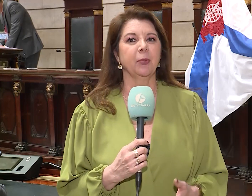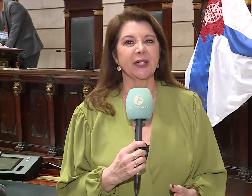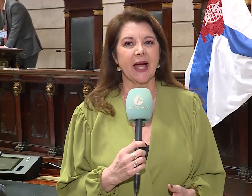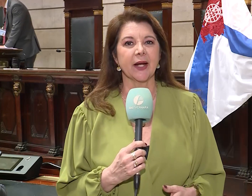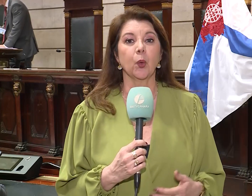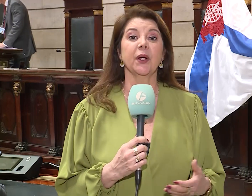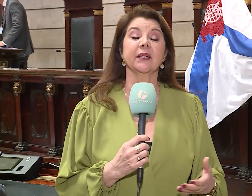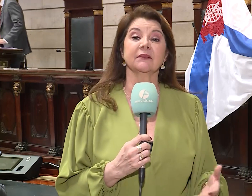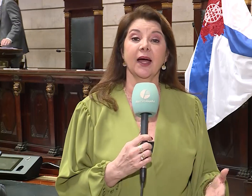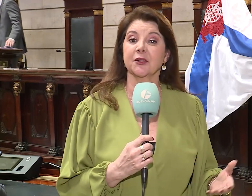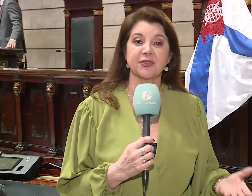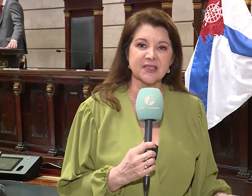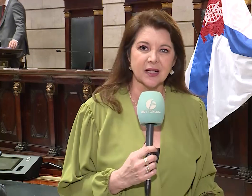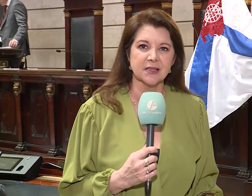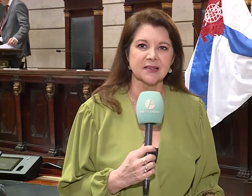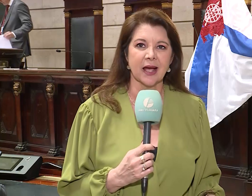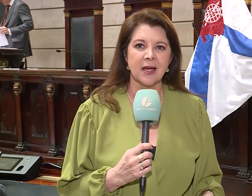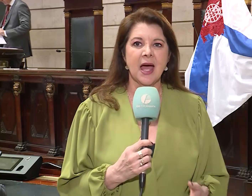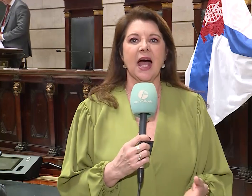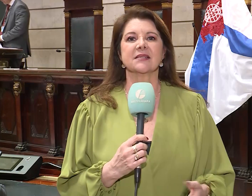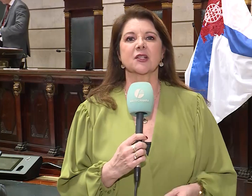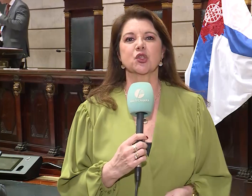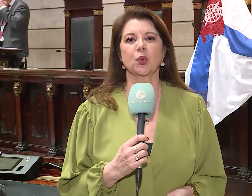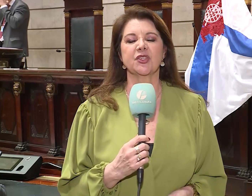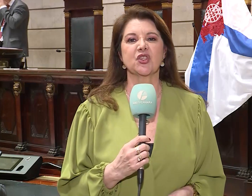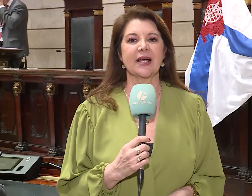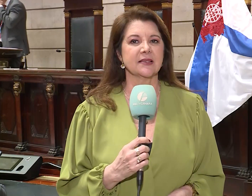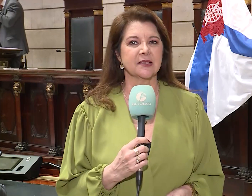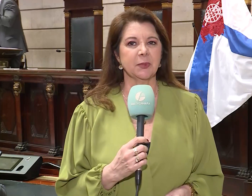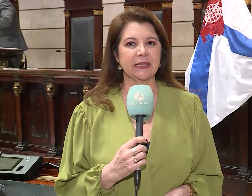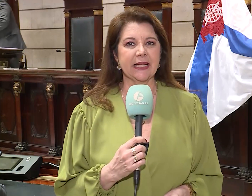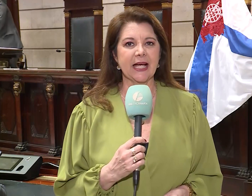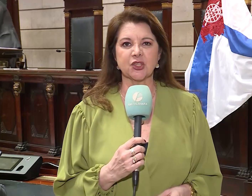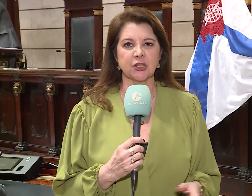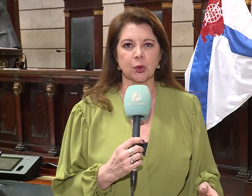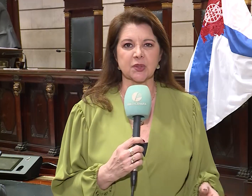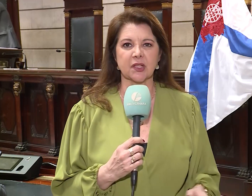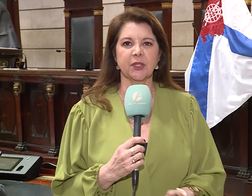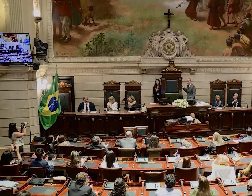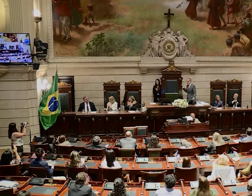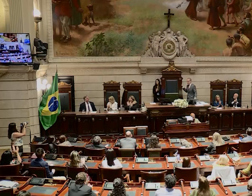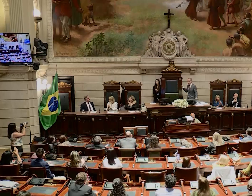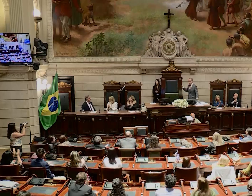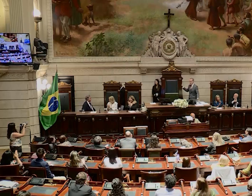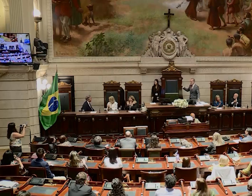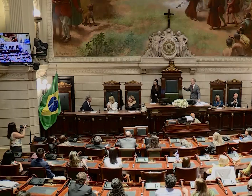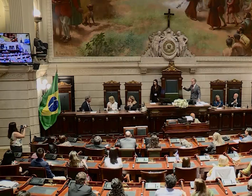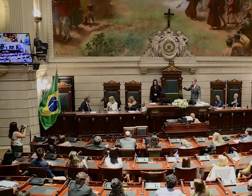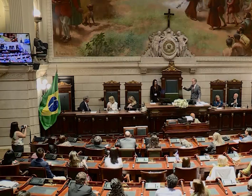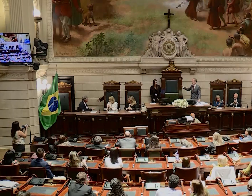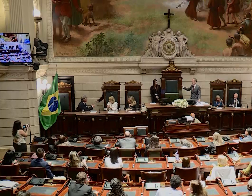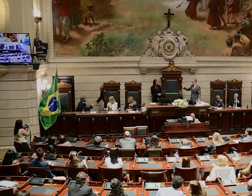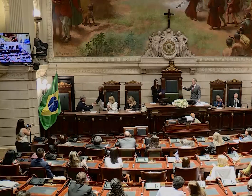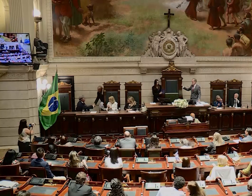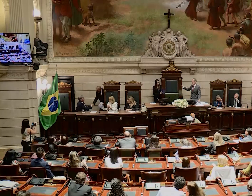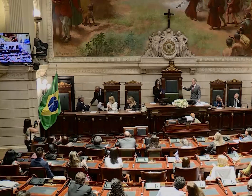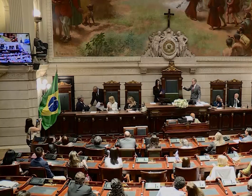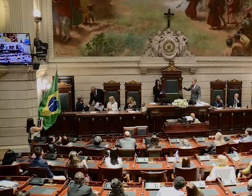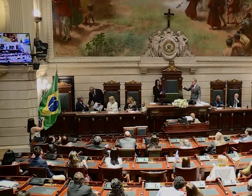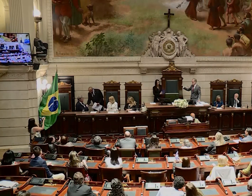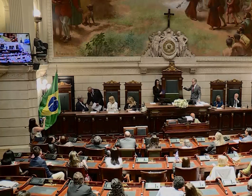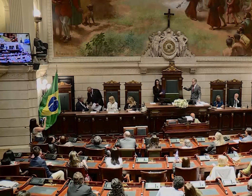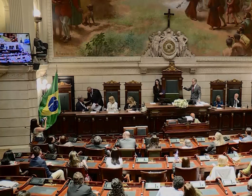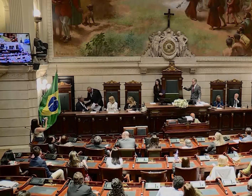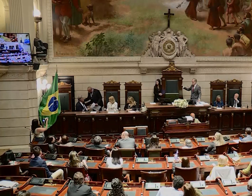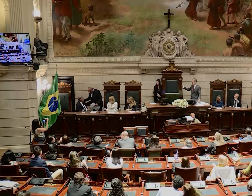promover, apoiar, orientar e fiscalizar as ações de acessibilidade e inclusão em todas as dimensões, como, por